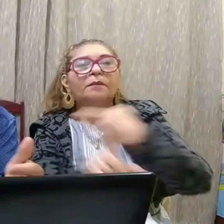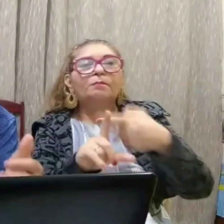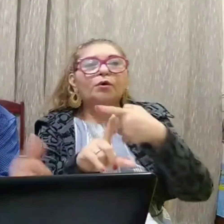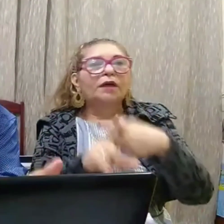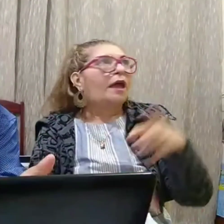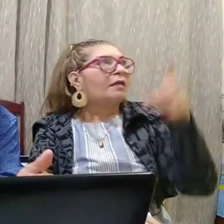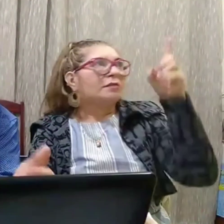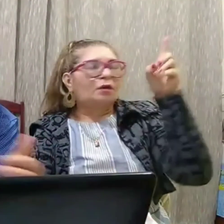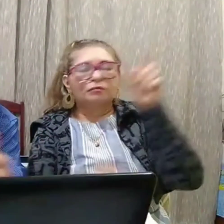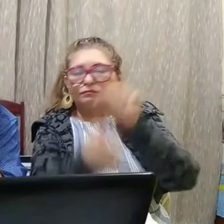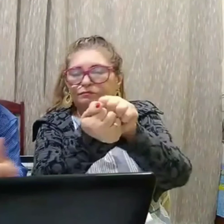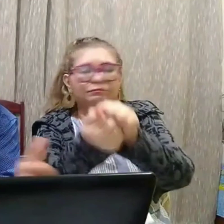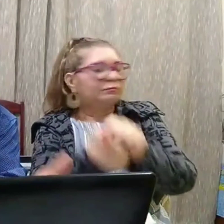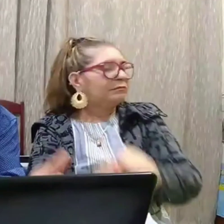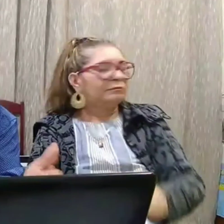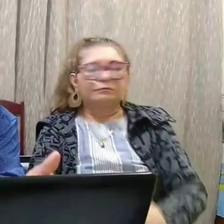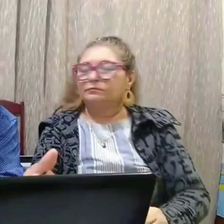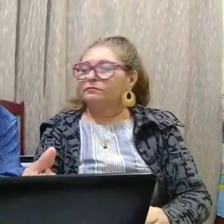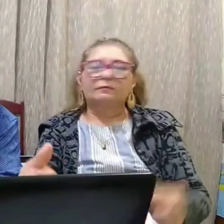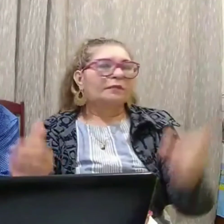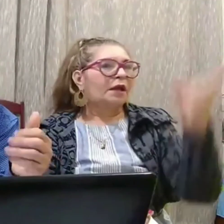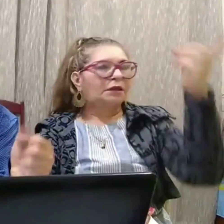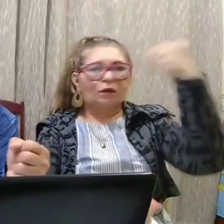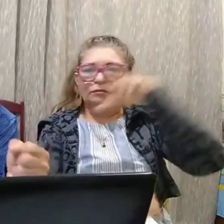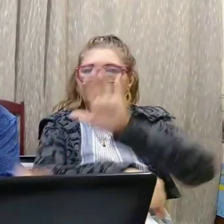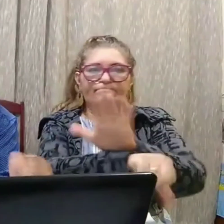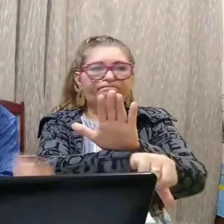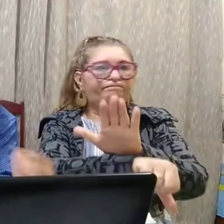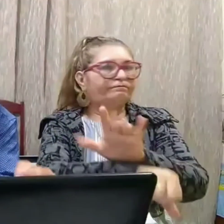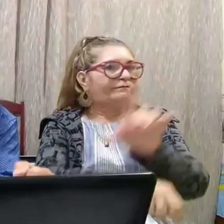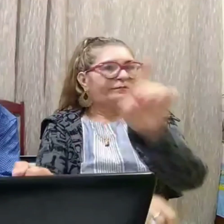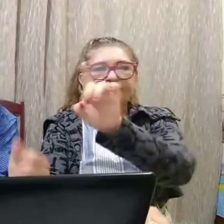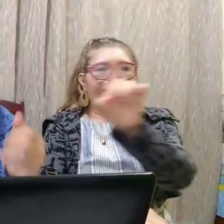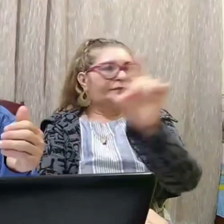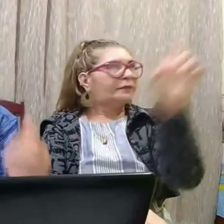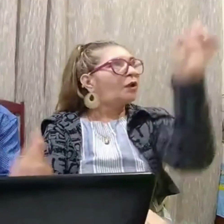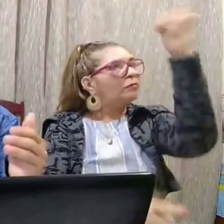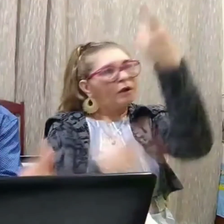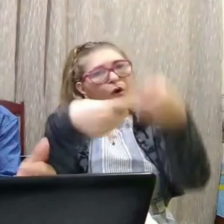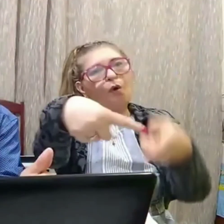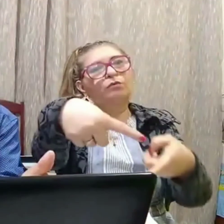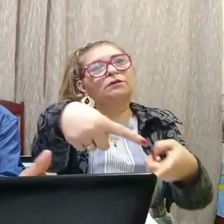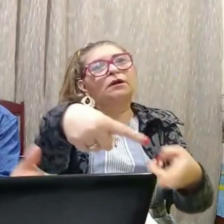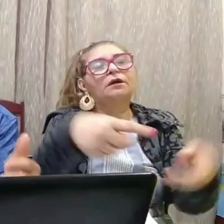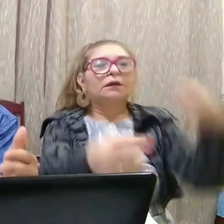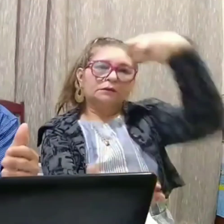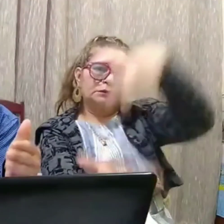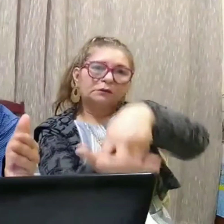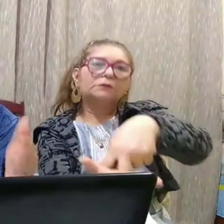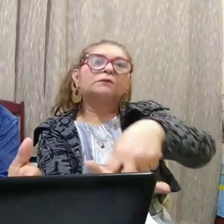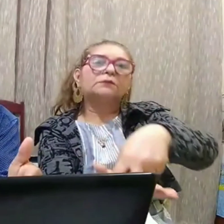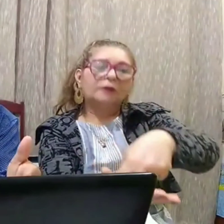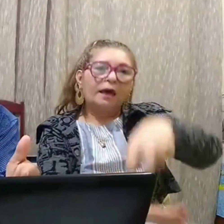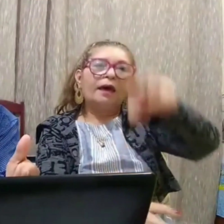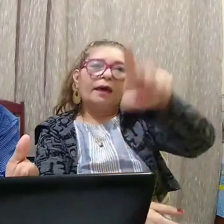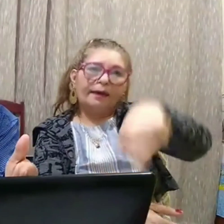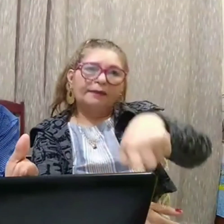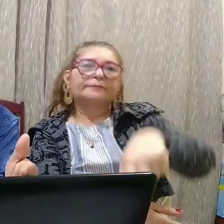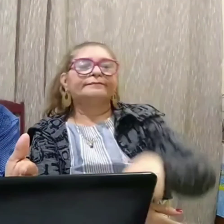vai contigo, Deus não vai te ajudar nisto. Ele vai ser contra você, ele vai aplicar a disciplina dele na sua